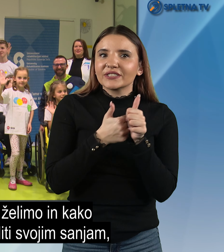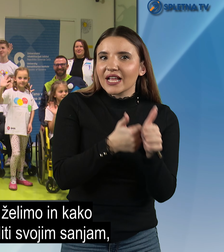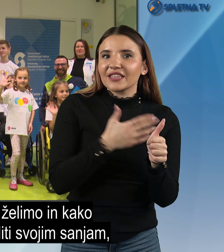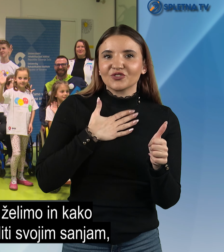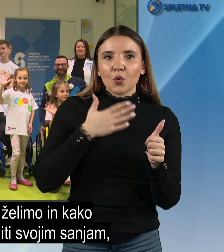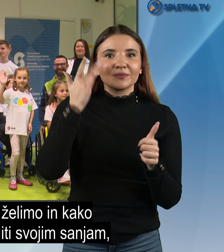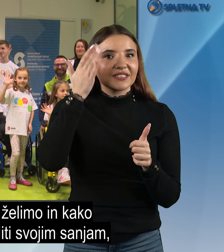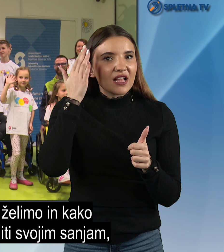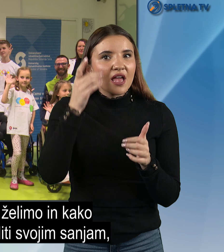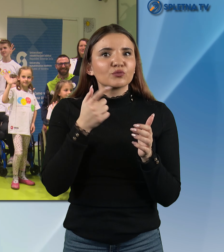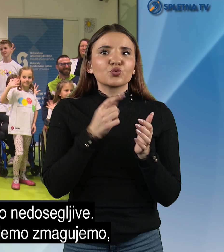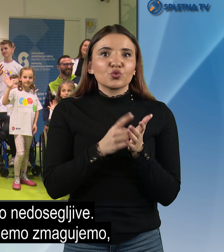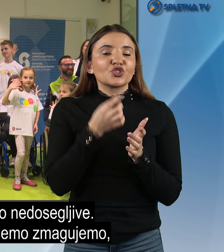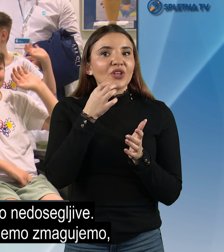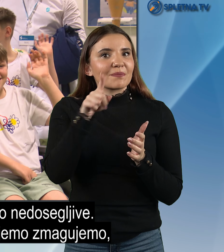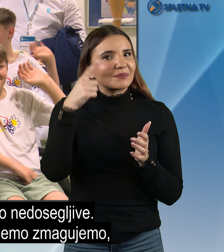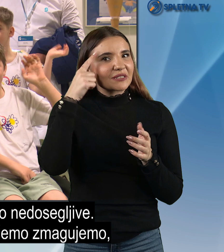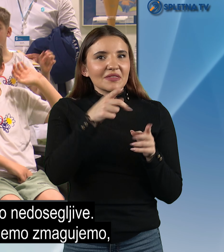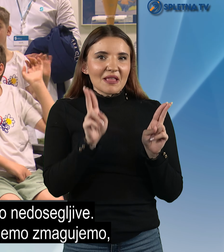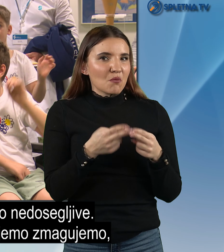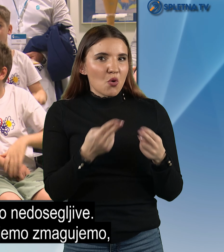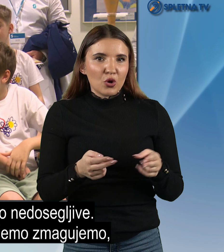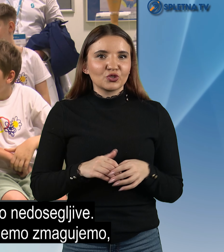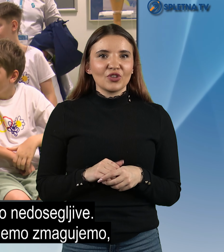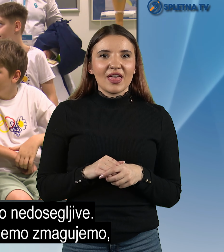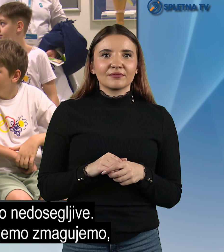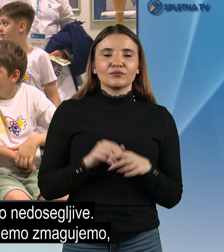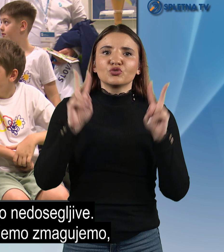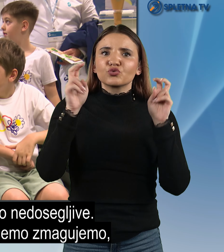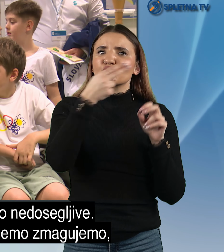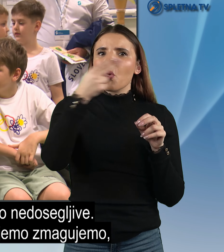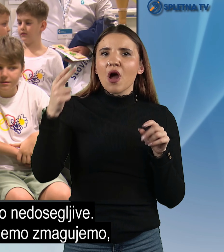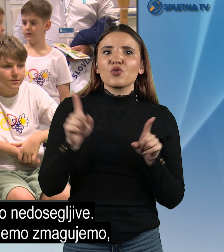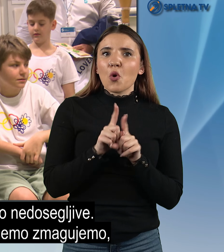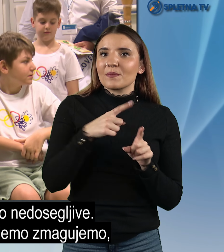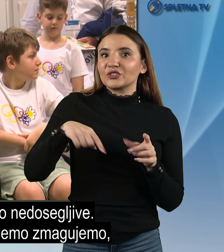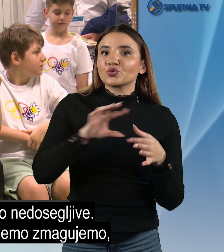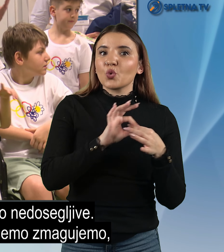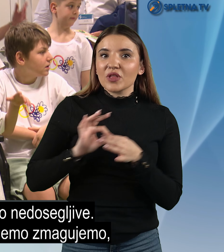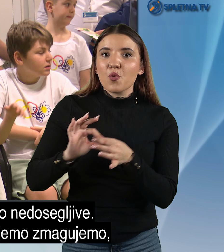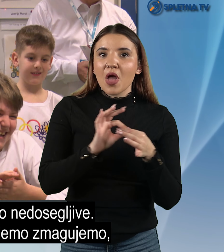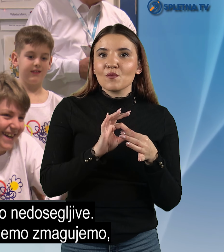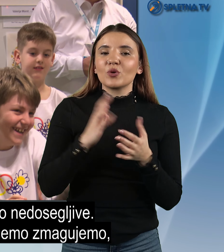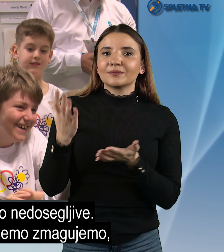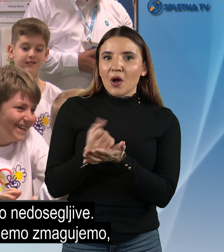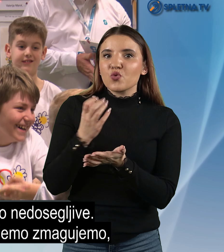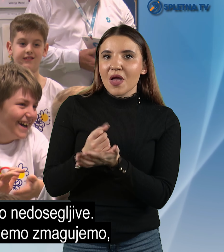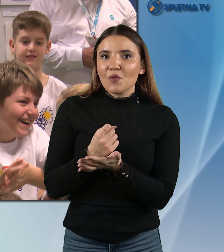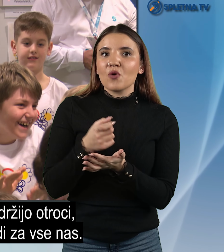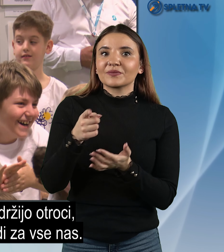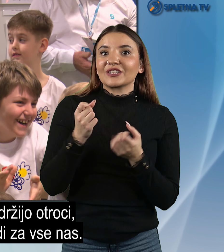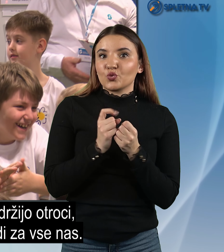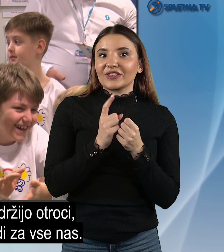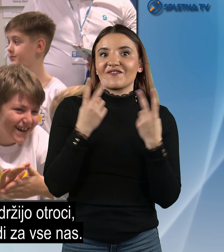je slediti svojim sanjam, četudi se te zdijo nedosegljive. Slogan "Ko sodelujemo,